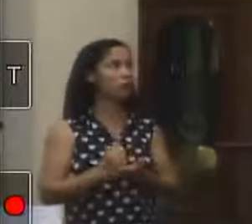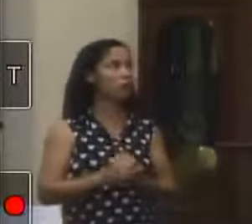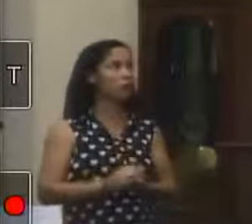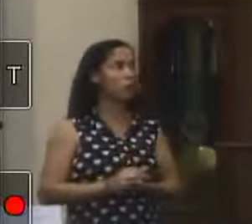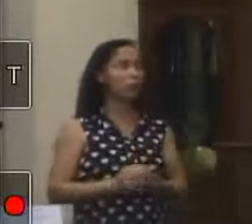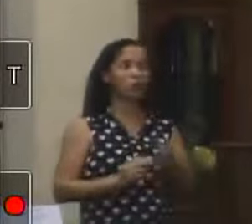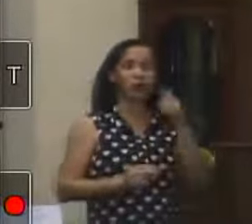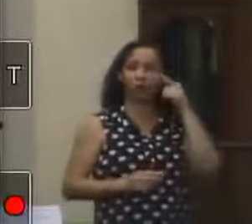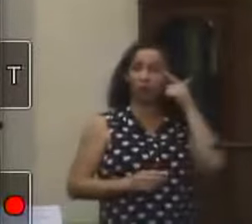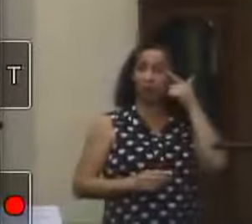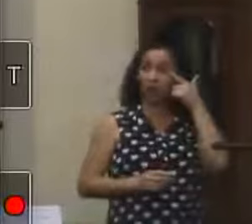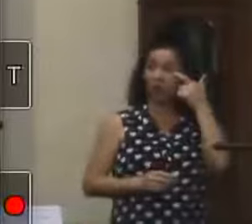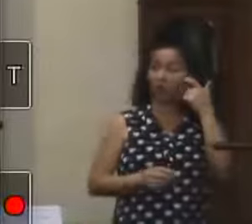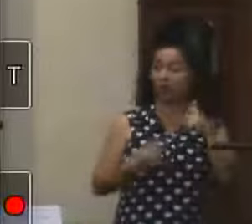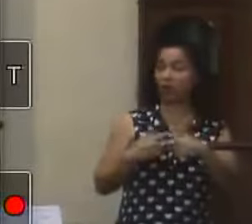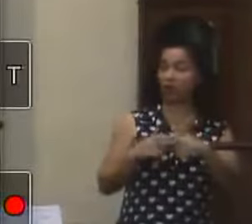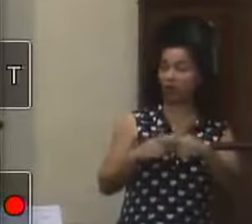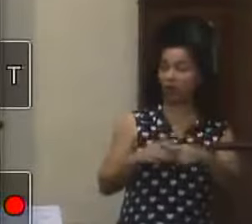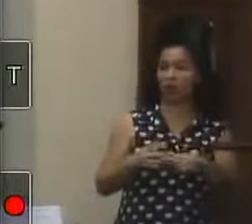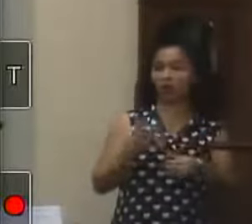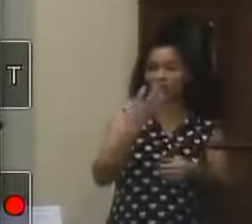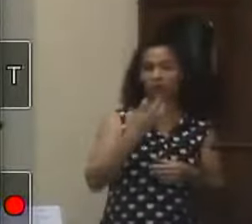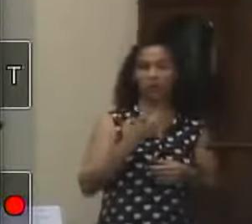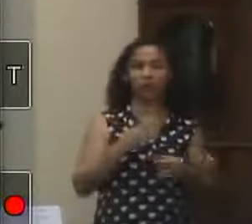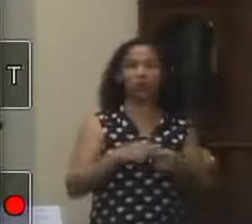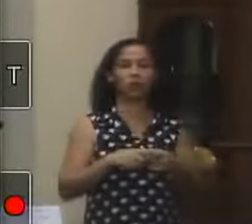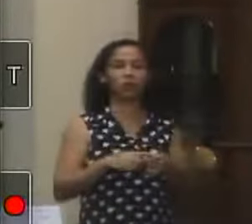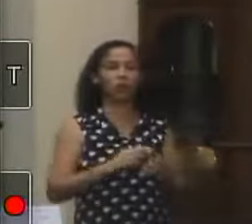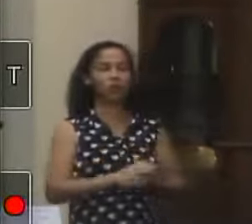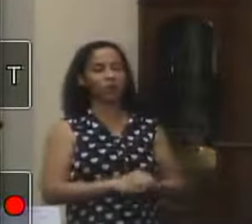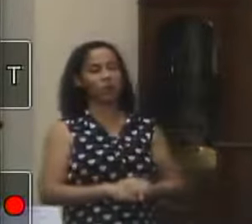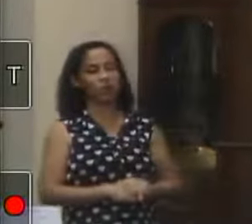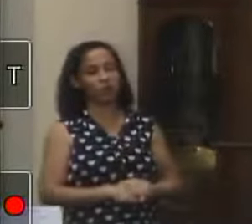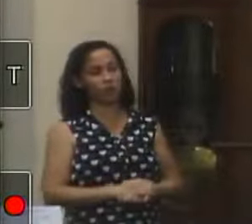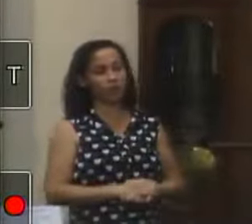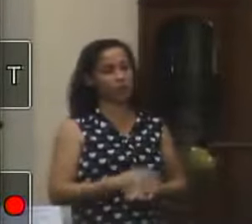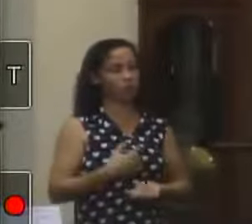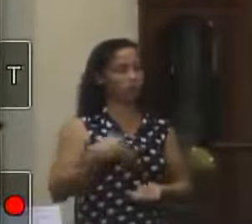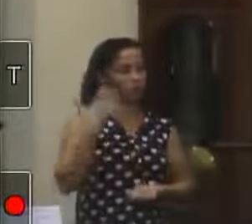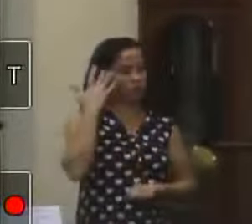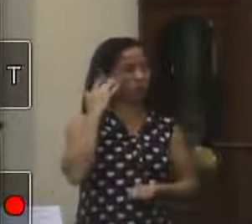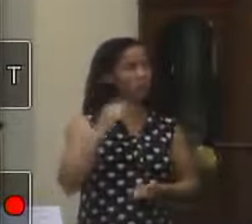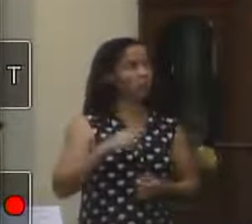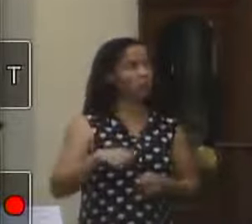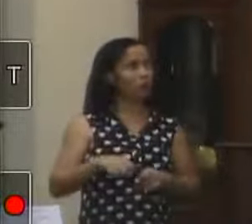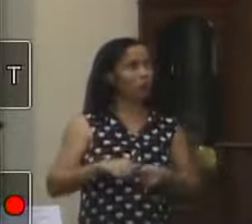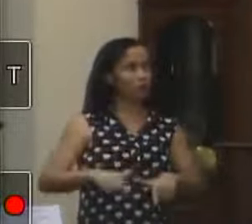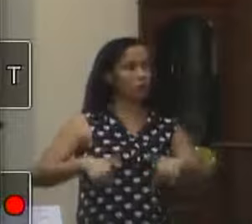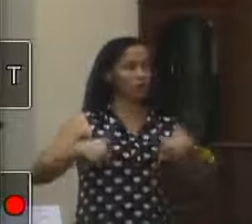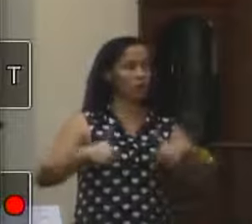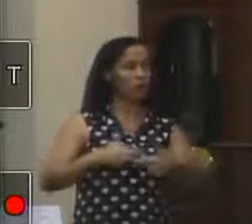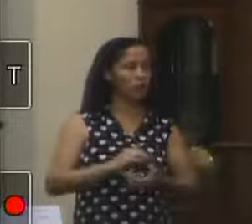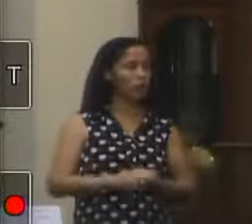dos entraves de uma administração municipal. Então, a gente, eu acho que tem que se lutar por isso,